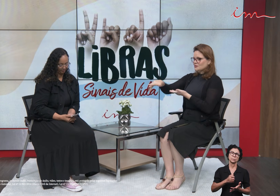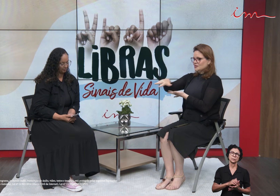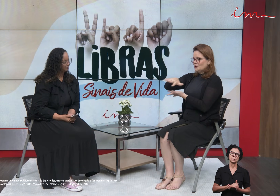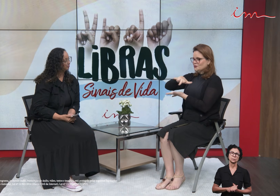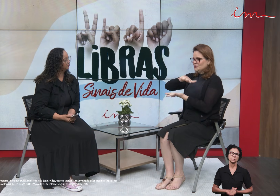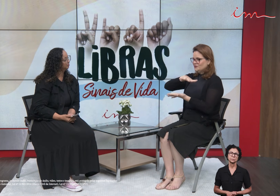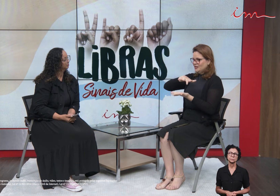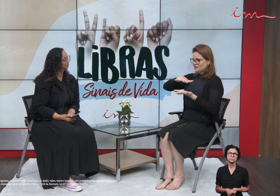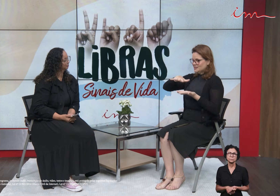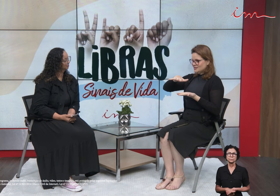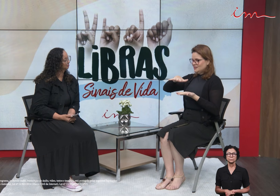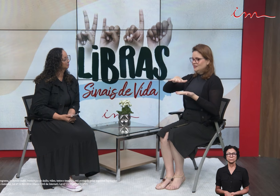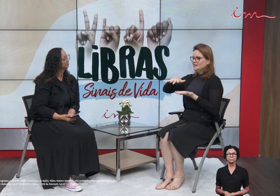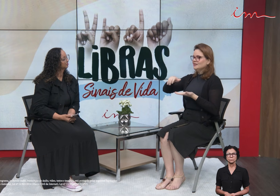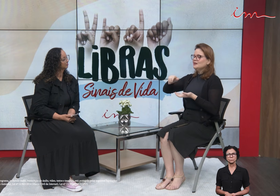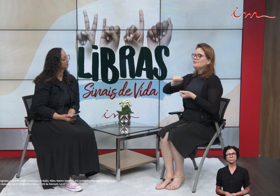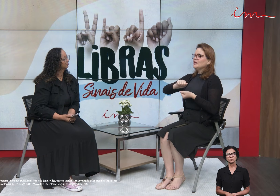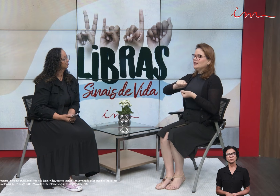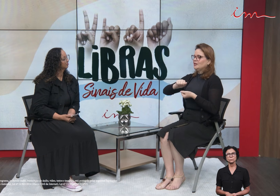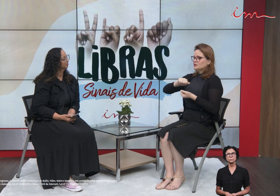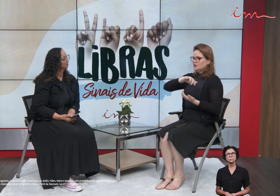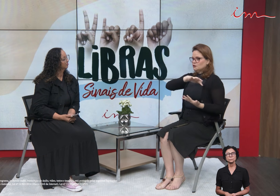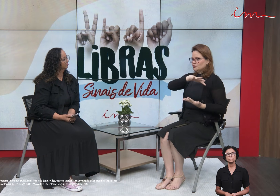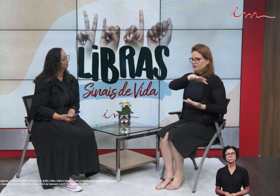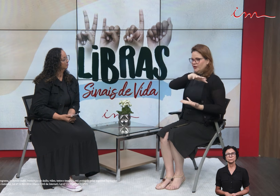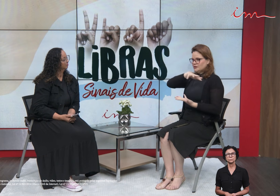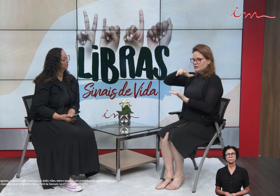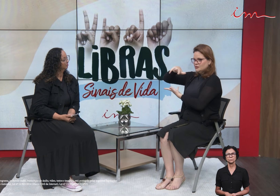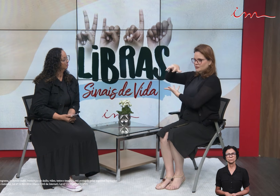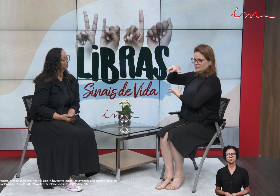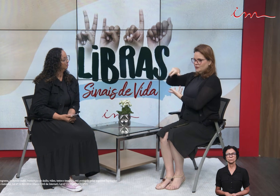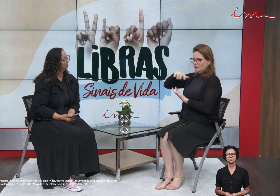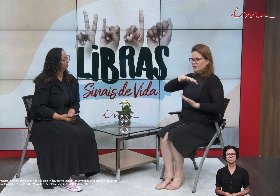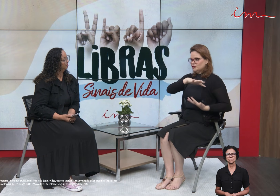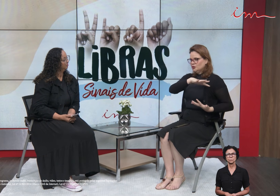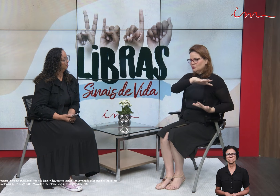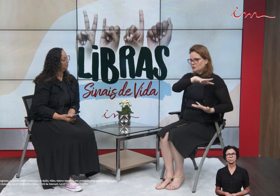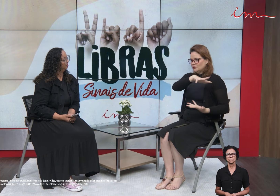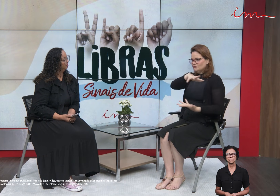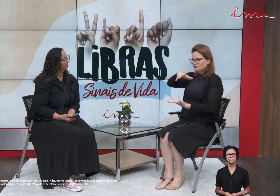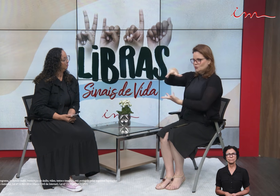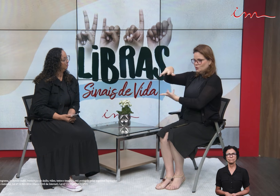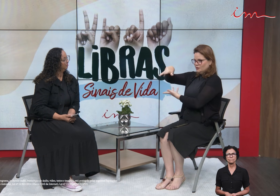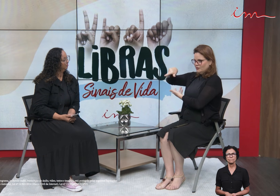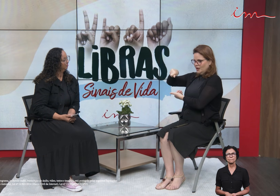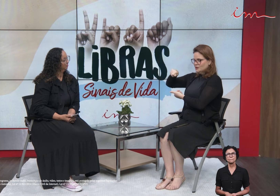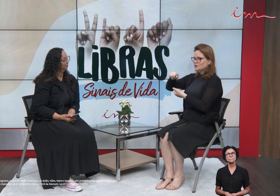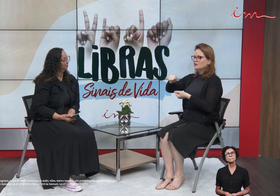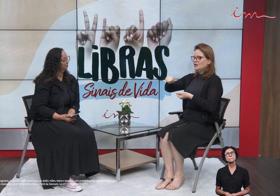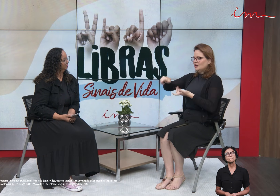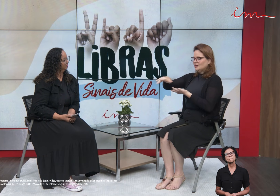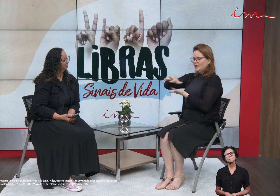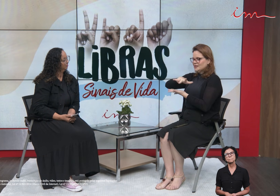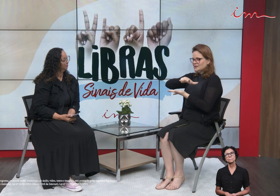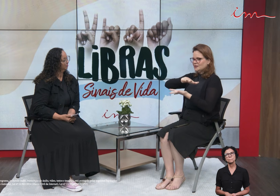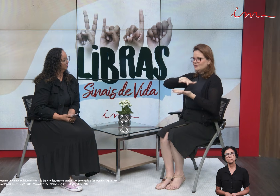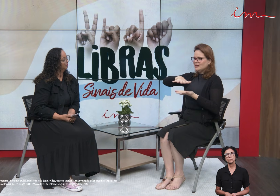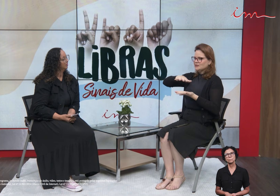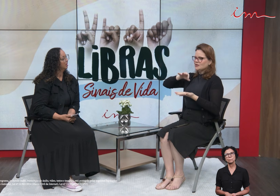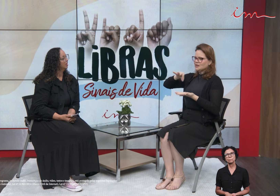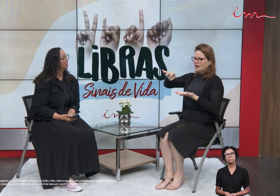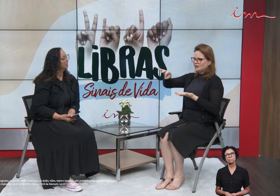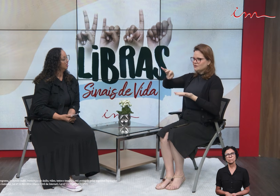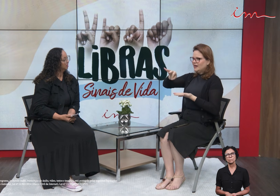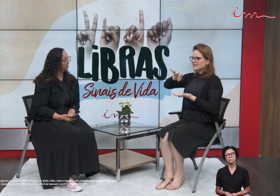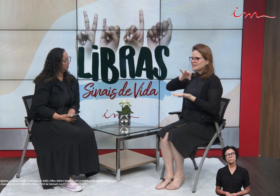universo tem o sinal de universo assim, e tem o sinal de universo assim, que abrange ele todo, né, o universo, e tem assim também,